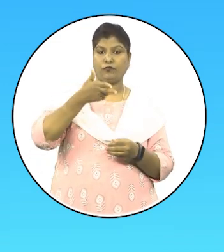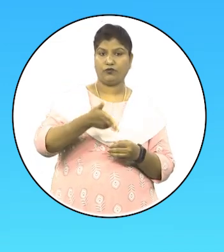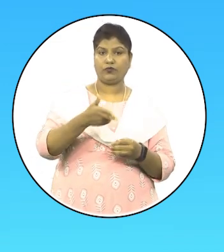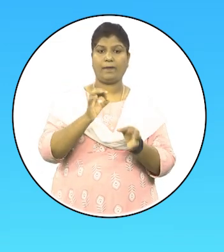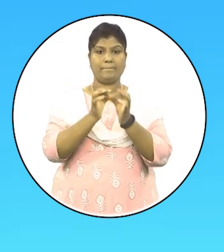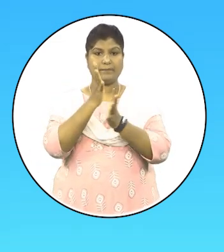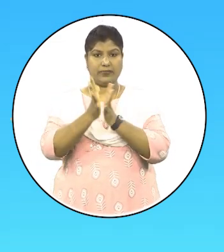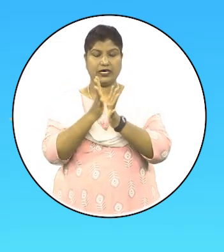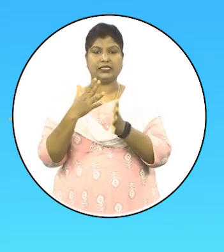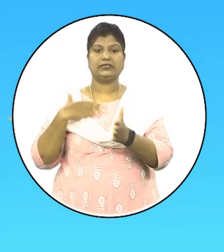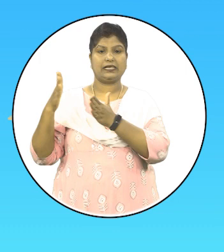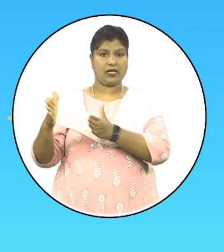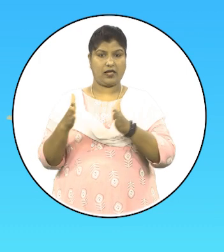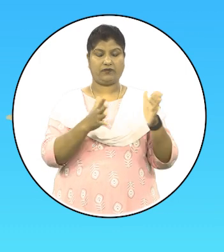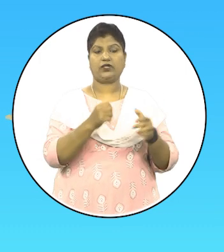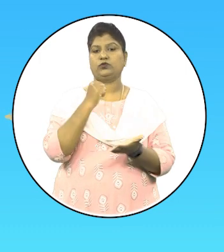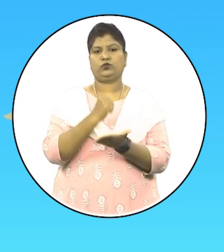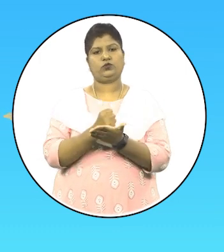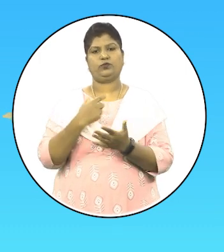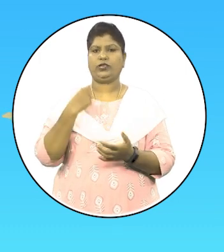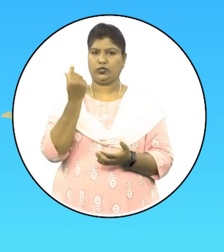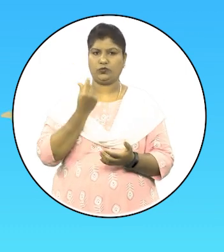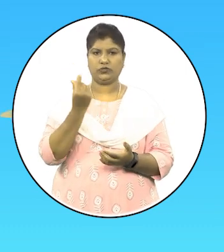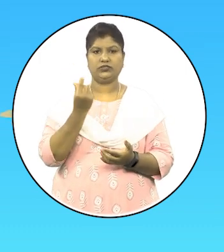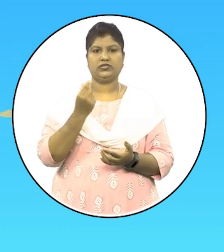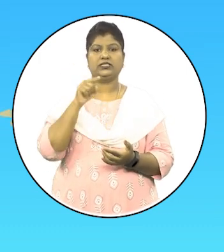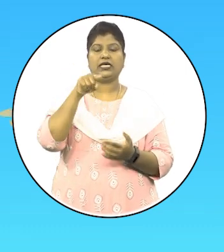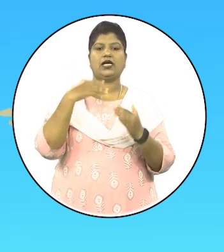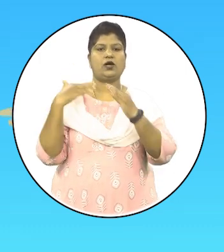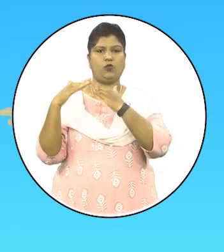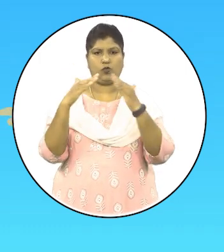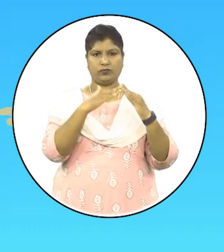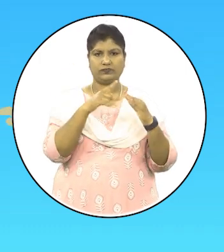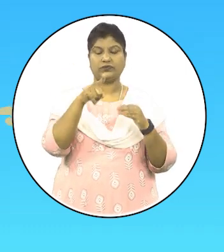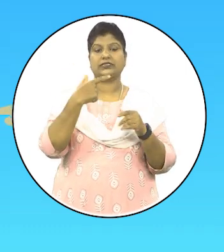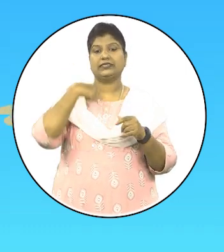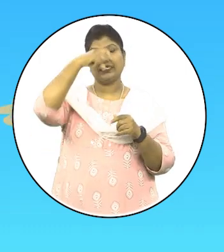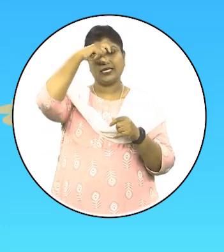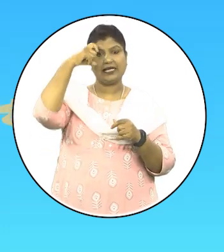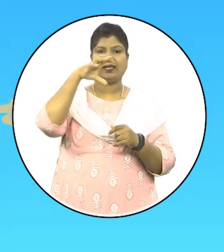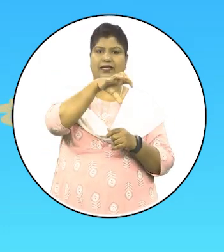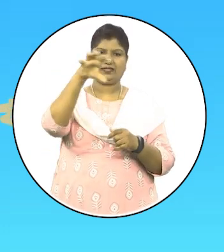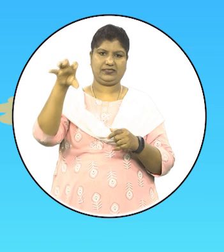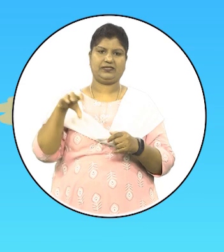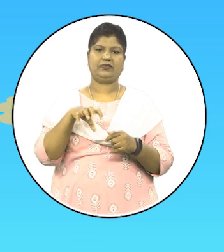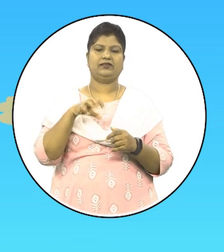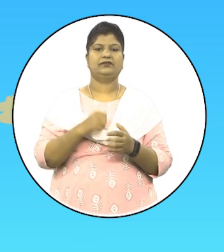में बेहतर ईंधन जलाने वाले उपकरणों का उपयोग किया जाना चाहिए।